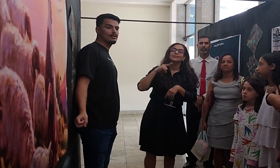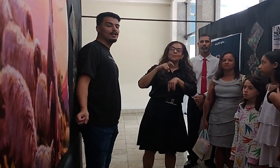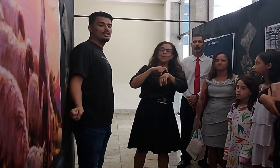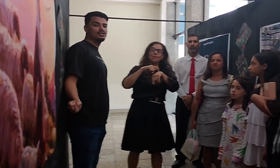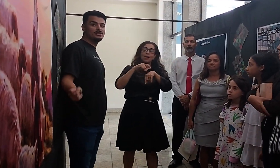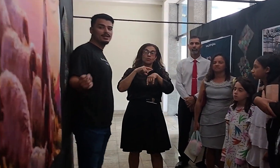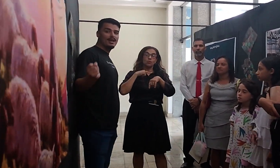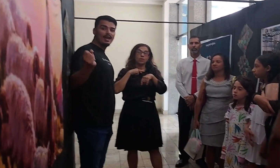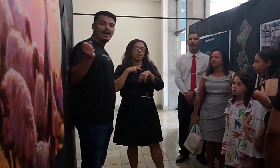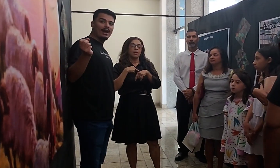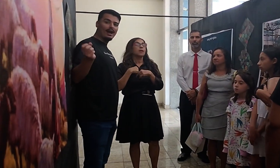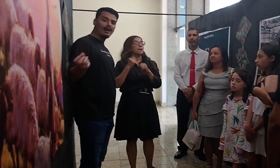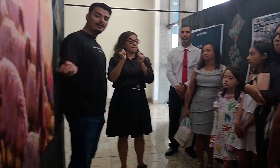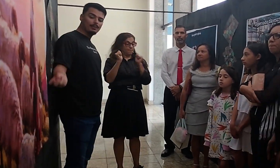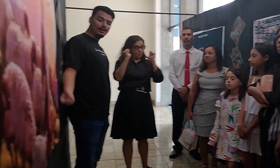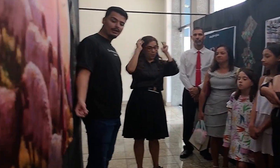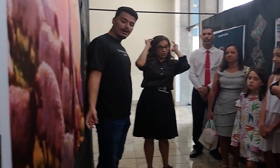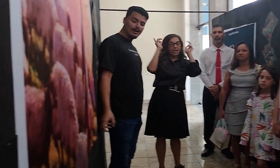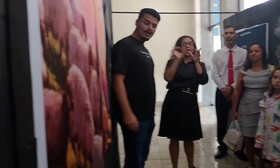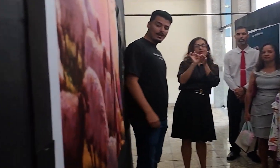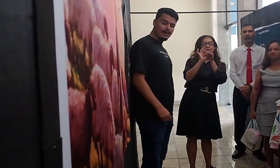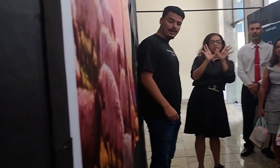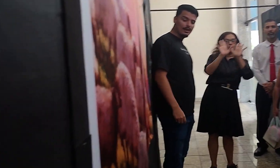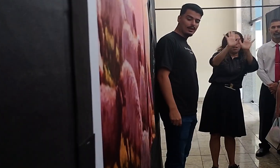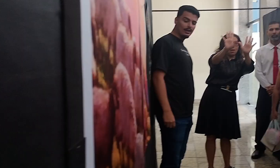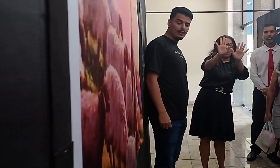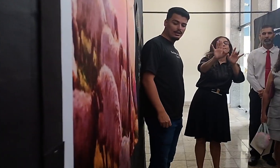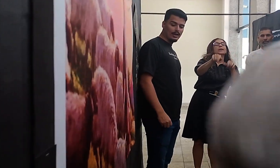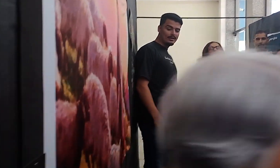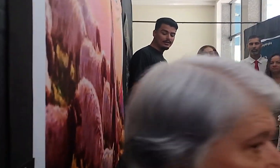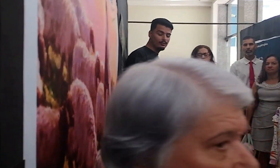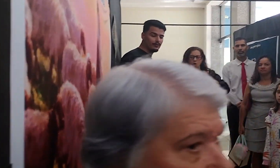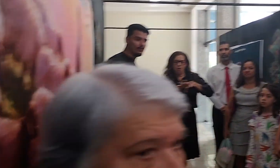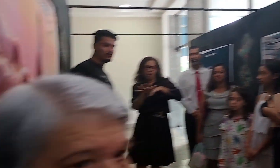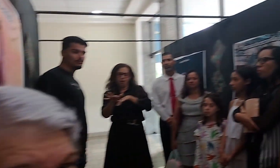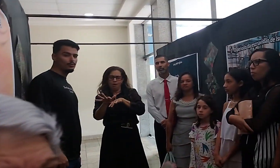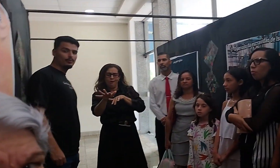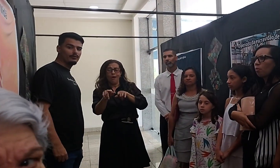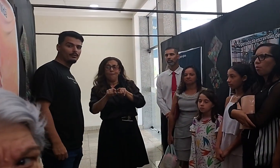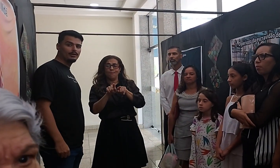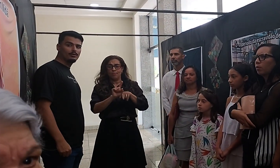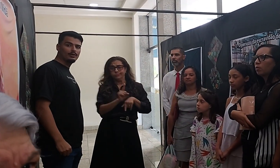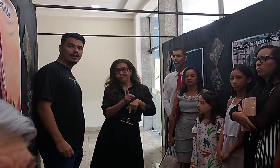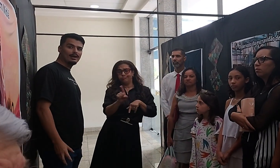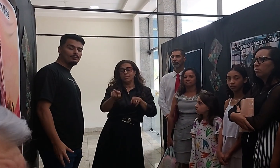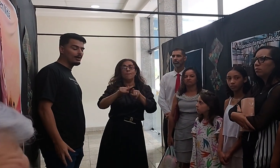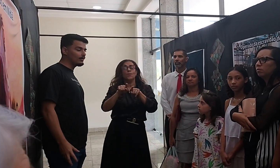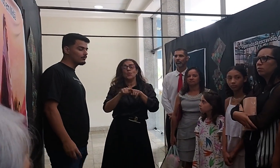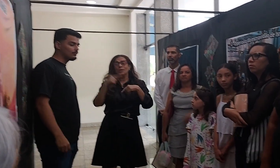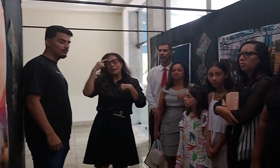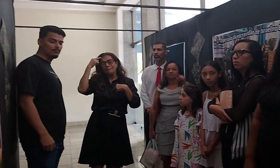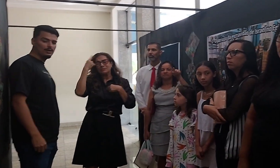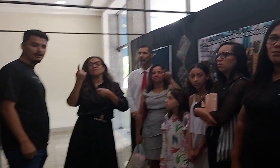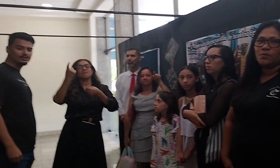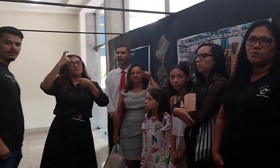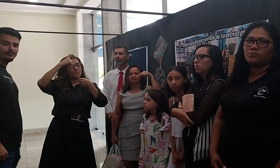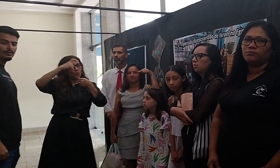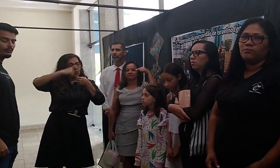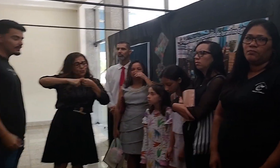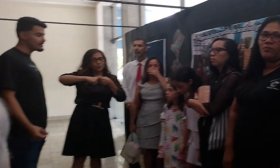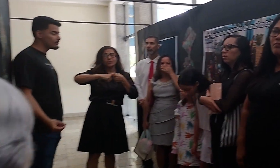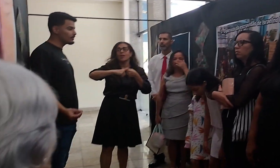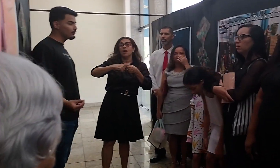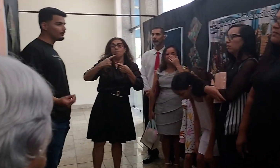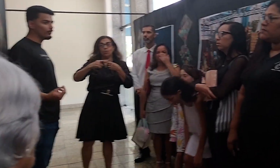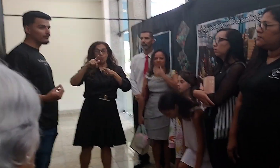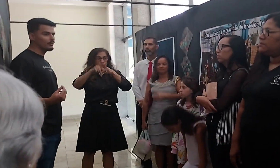seguinte ordem: de aplacar a ira do faraó sobre o povo hebreu e acabar com a